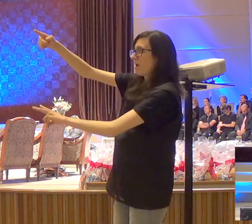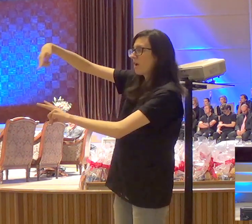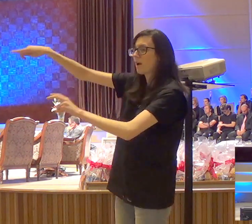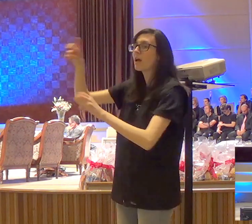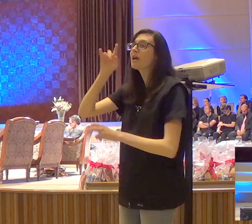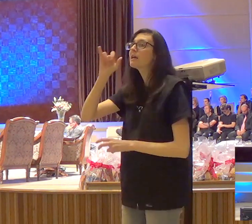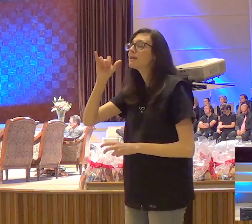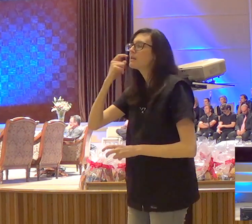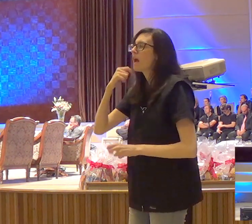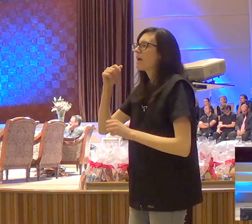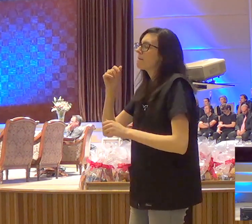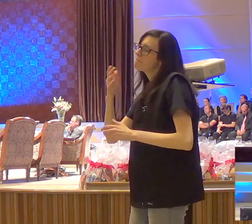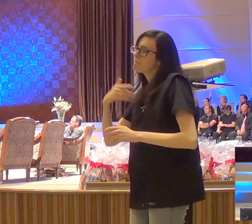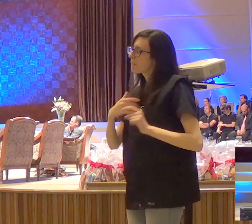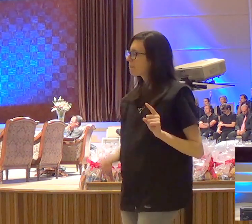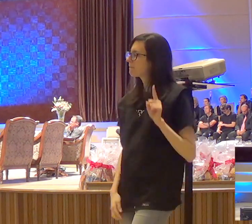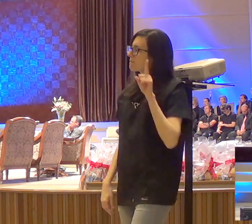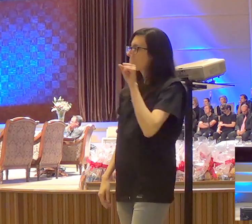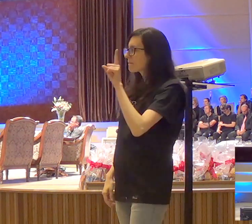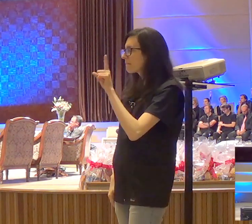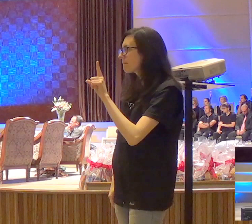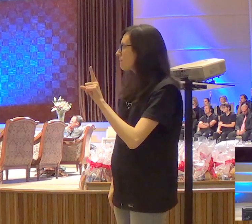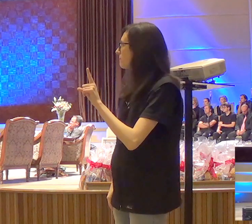fossem desafiadas a se tornar